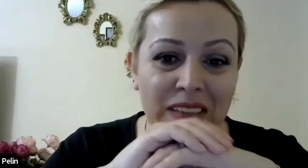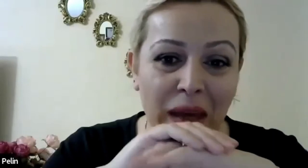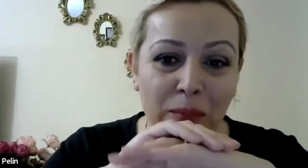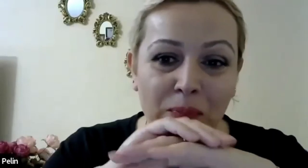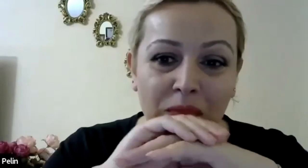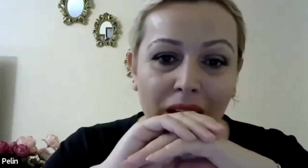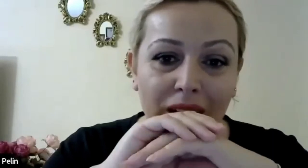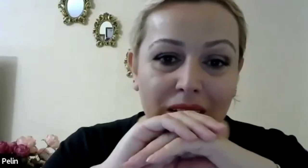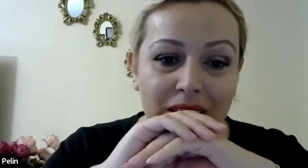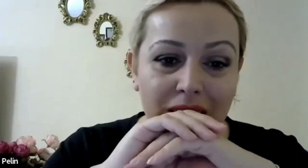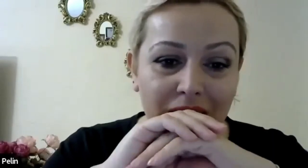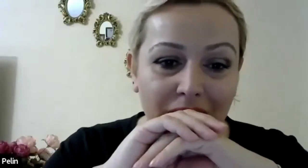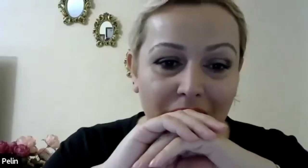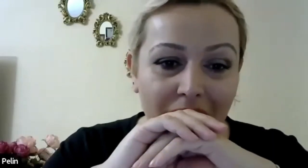Size nasıl